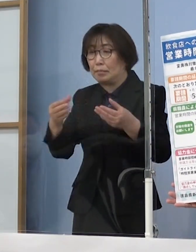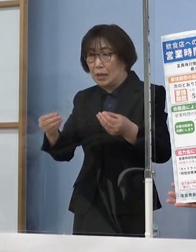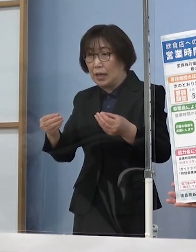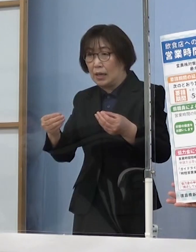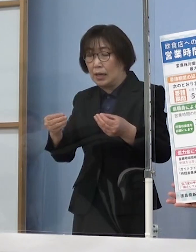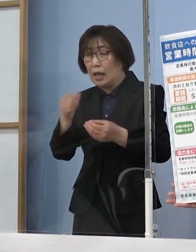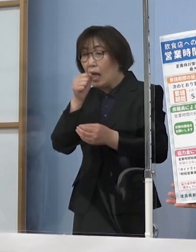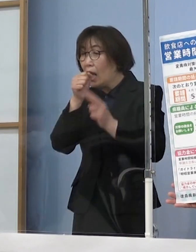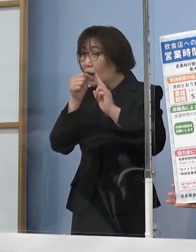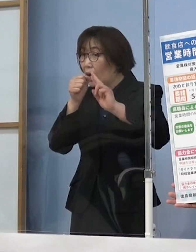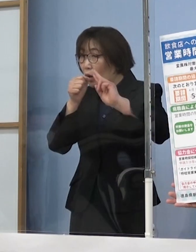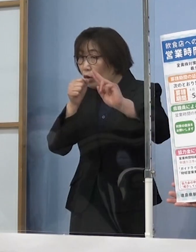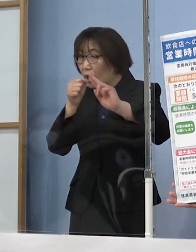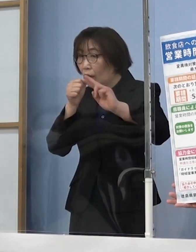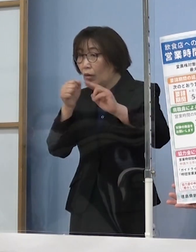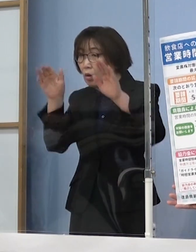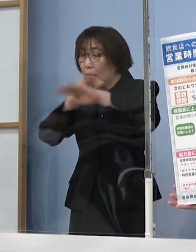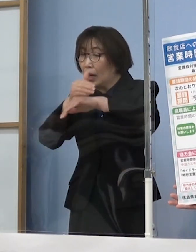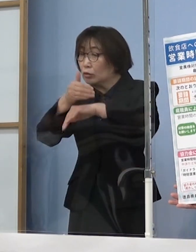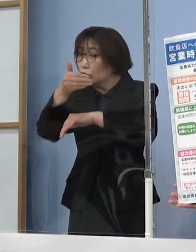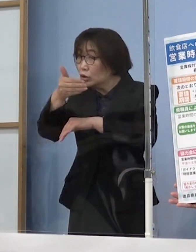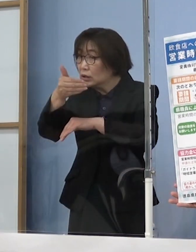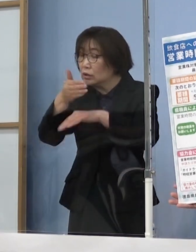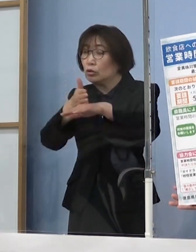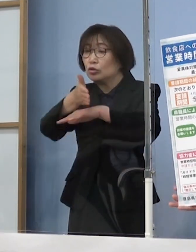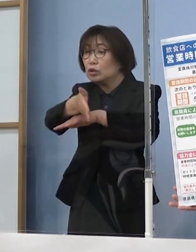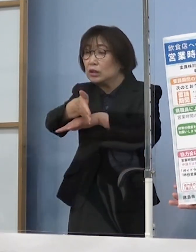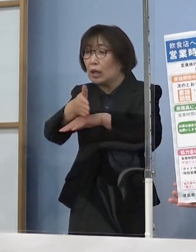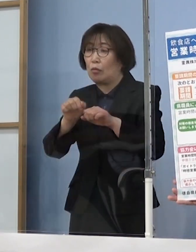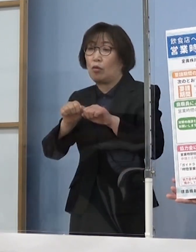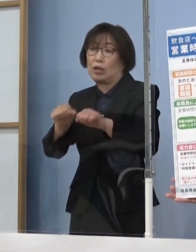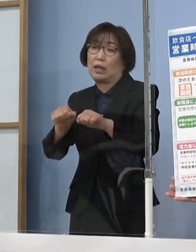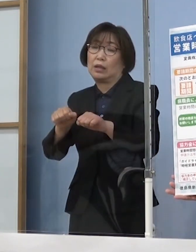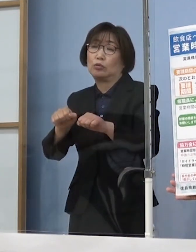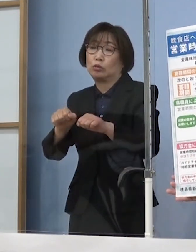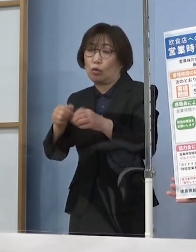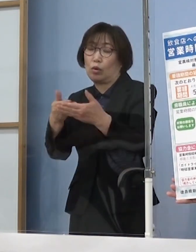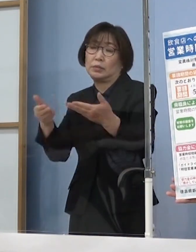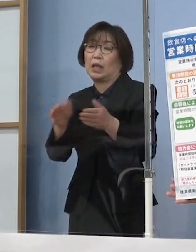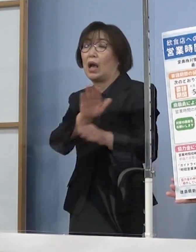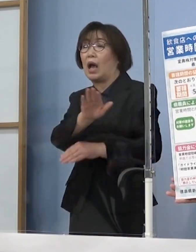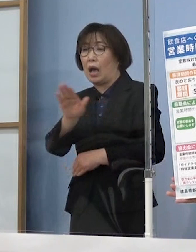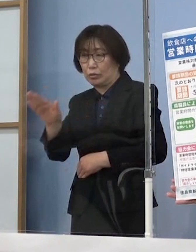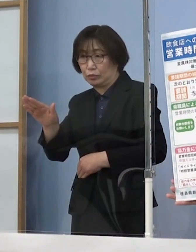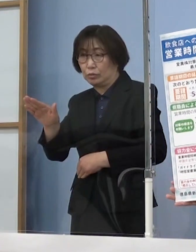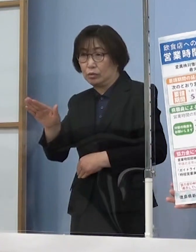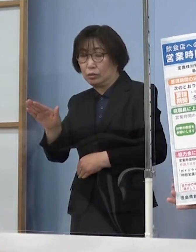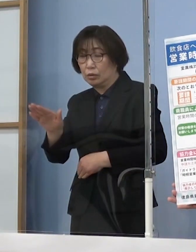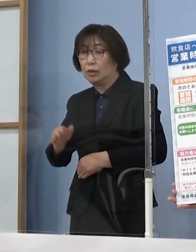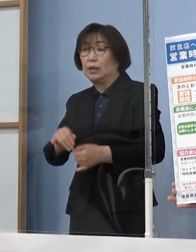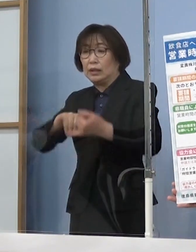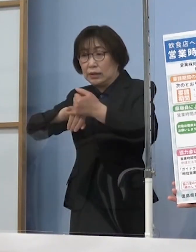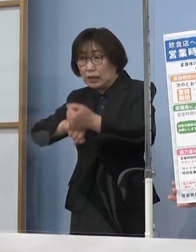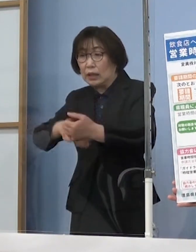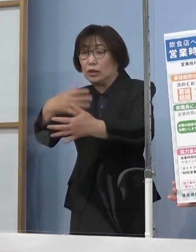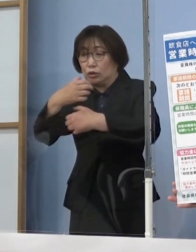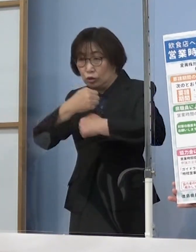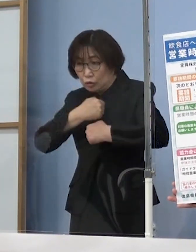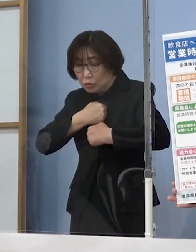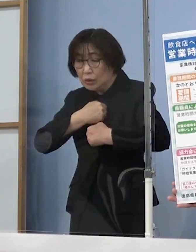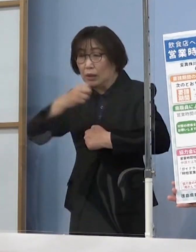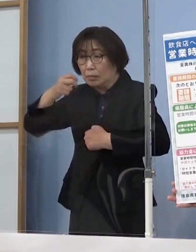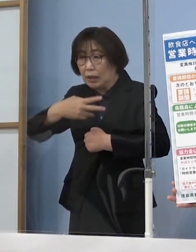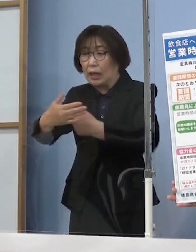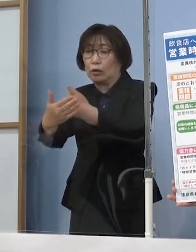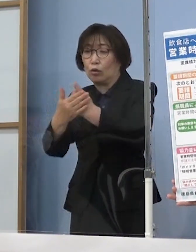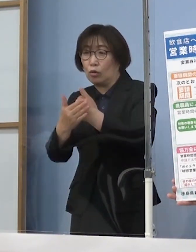てやられているところ、まだまだあるところでありますので、この点はぜひご注意をよろしく、またご協力をよ